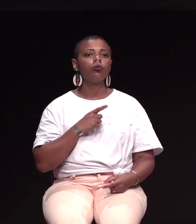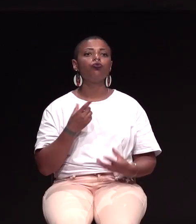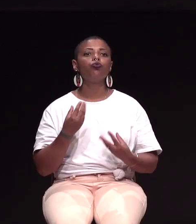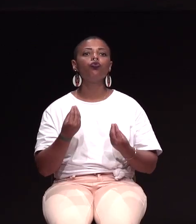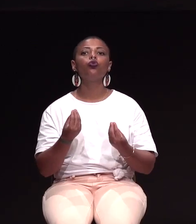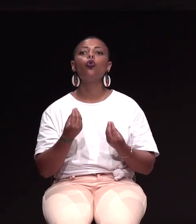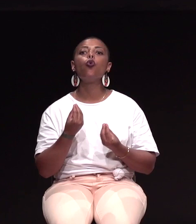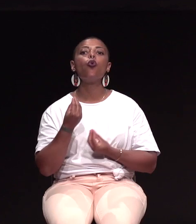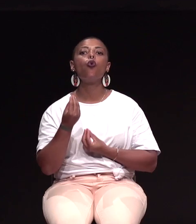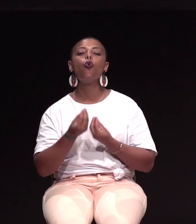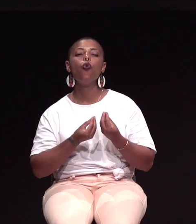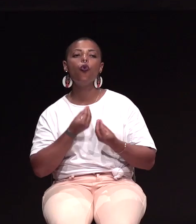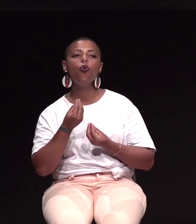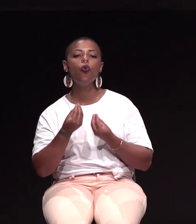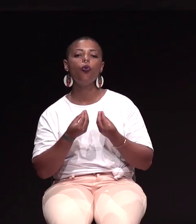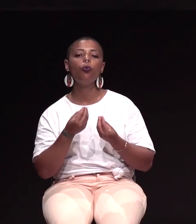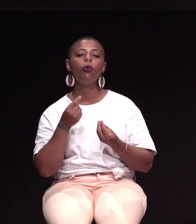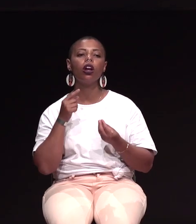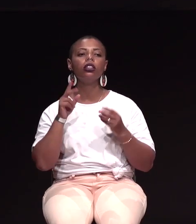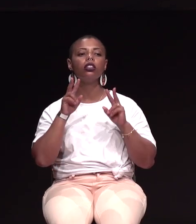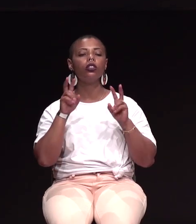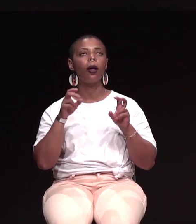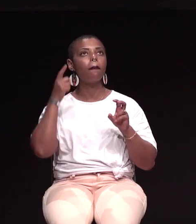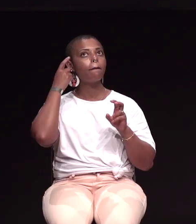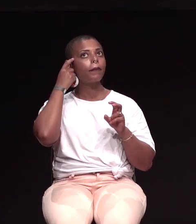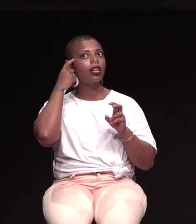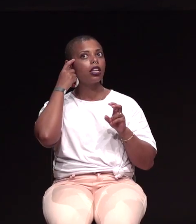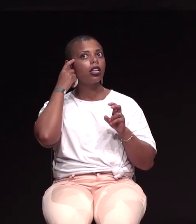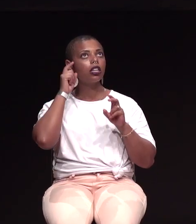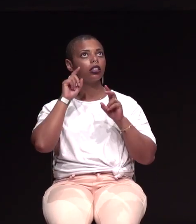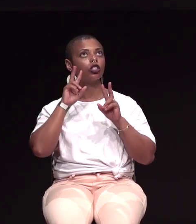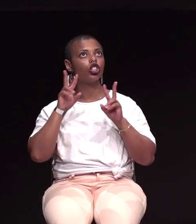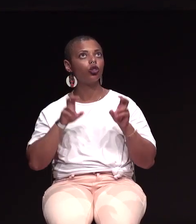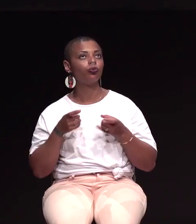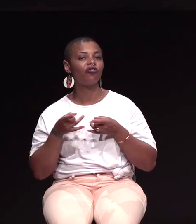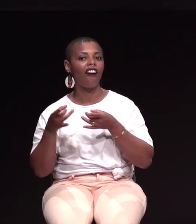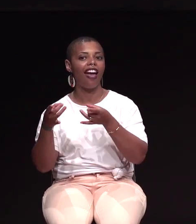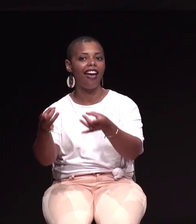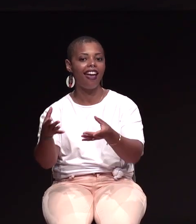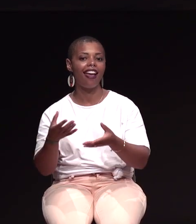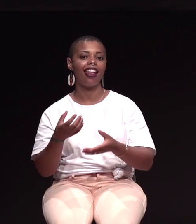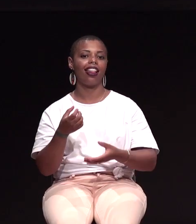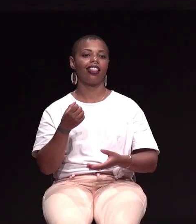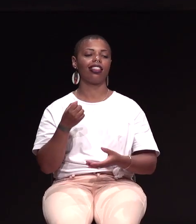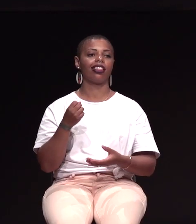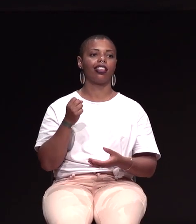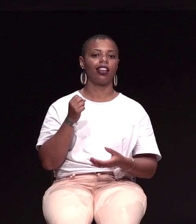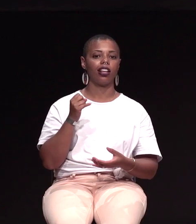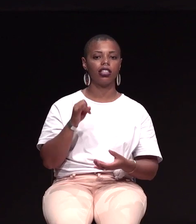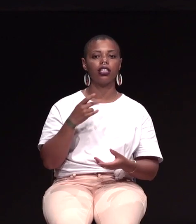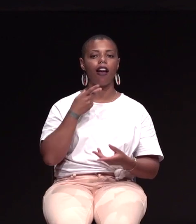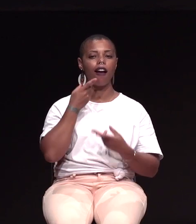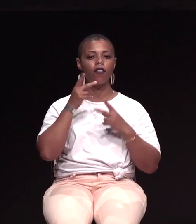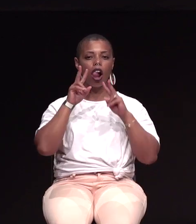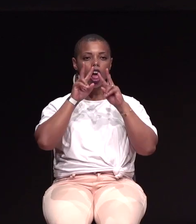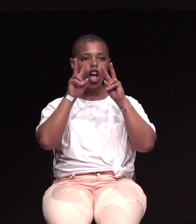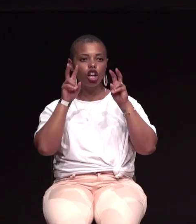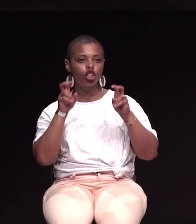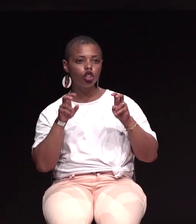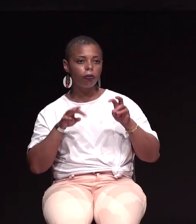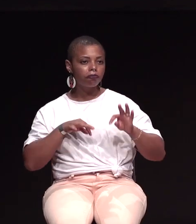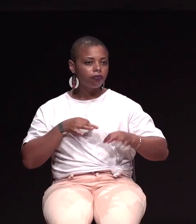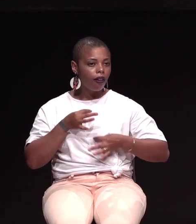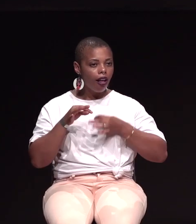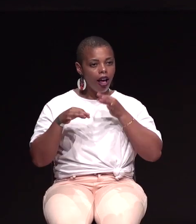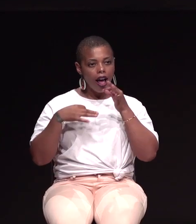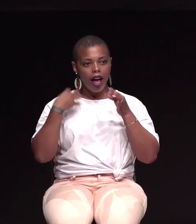é tratado, pensando em mercado, se isso é tratado de uma forma erotizada